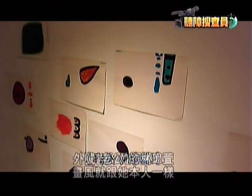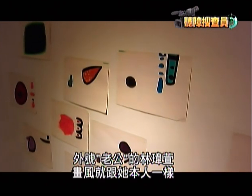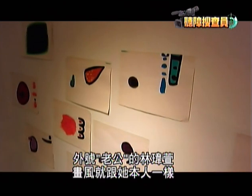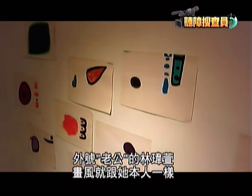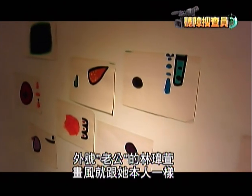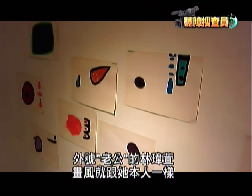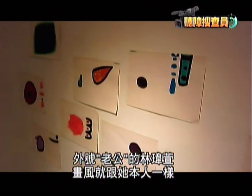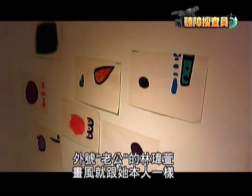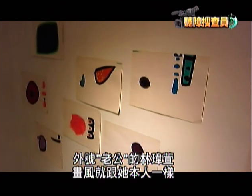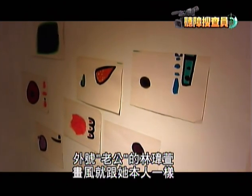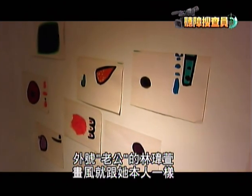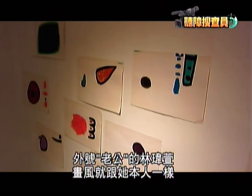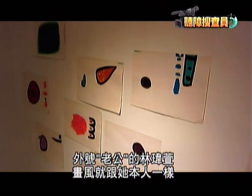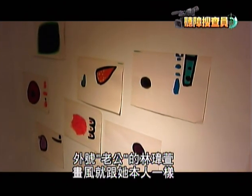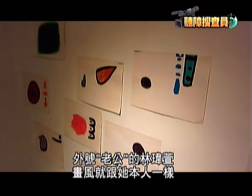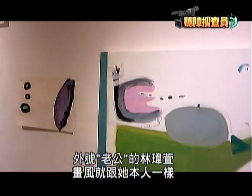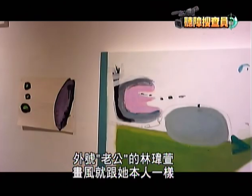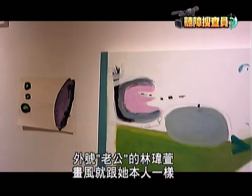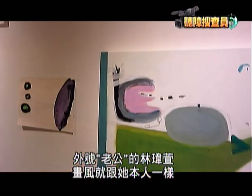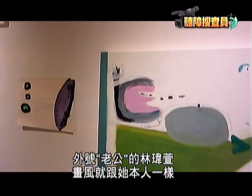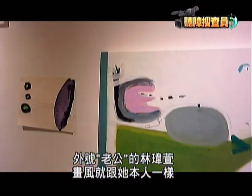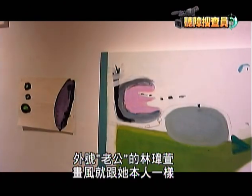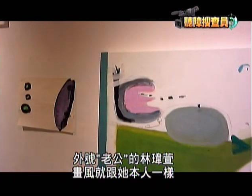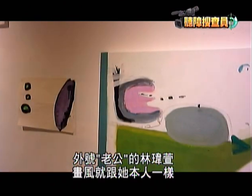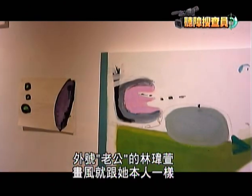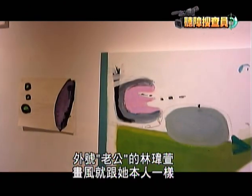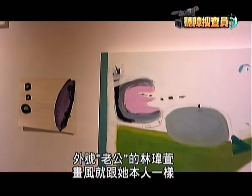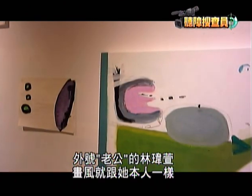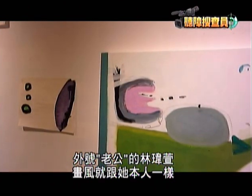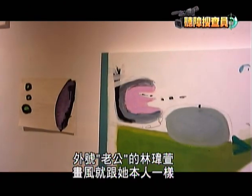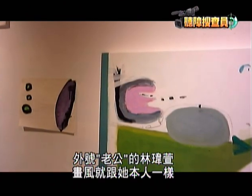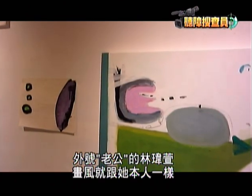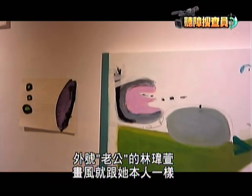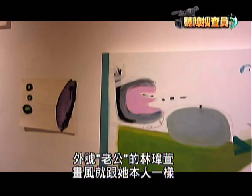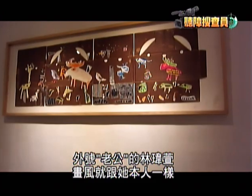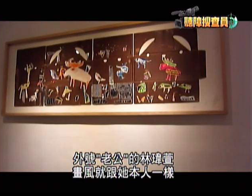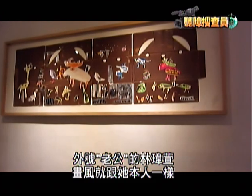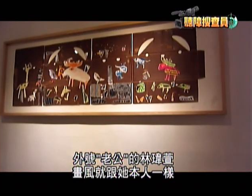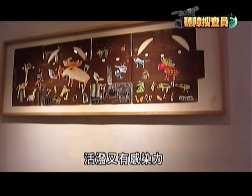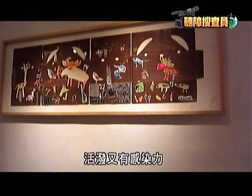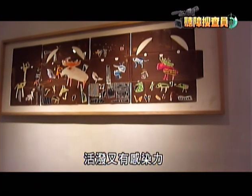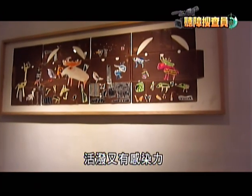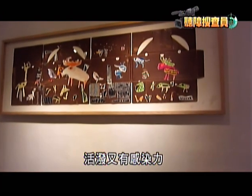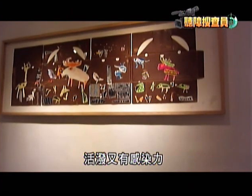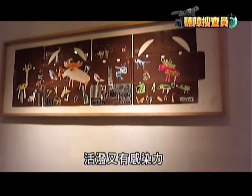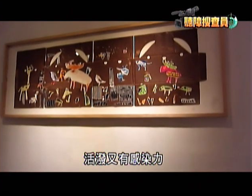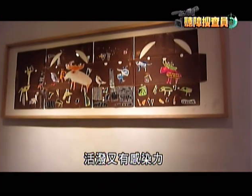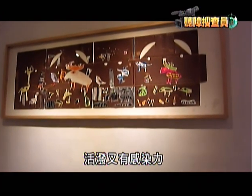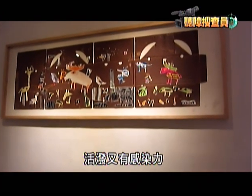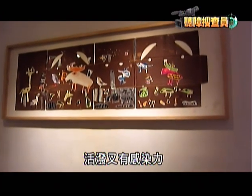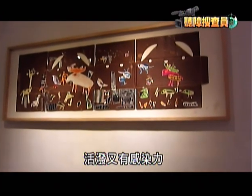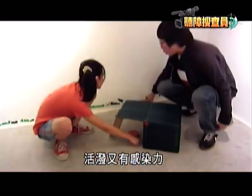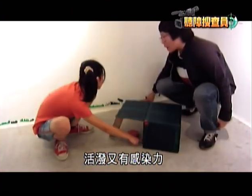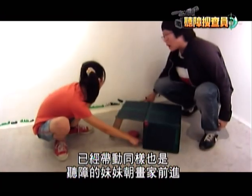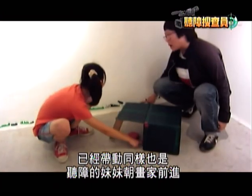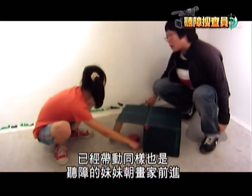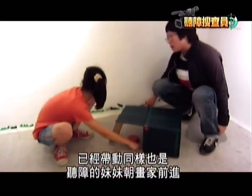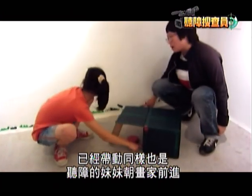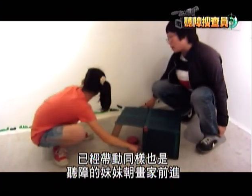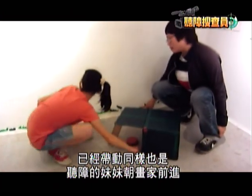画画老公的李文轩，画风就跟他本人一样。活泼又有感染力，与艺术家同样